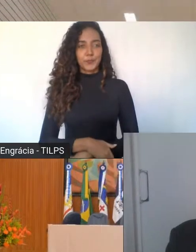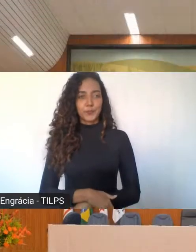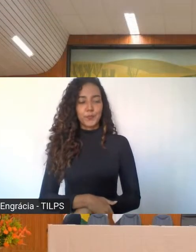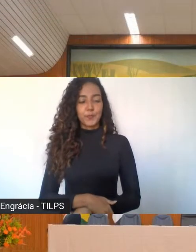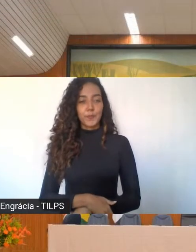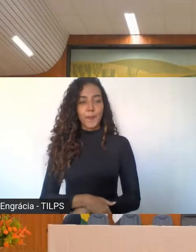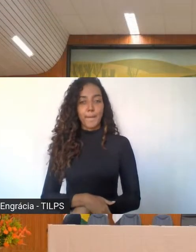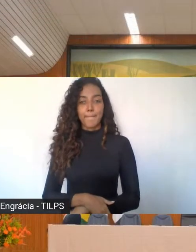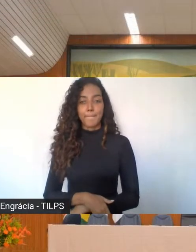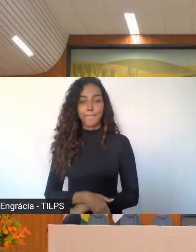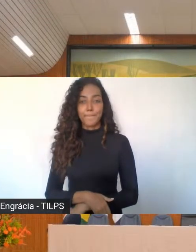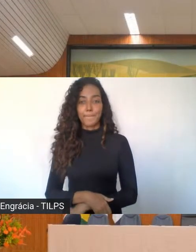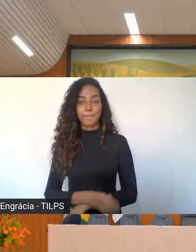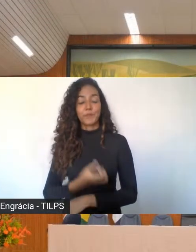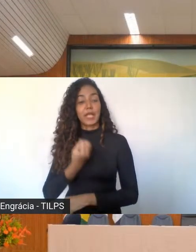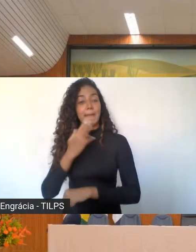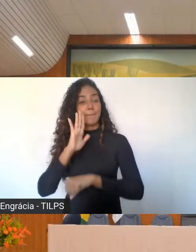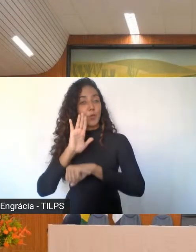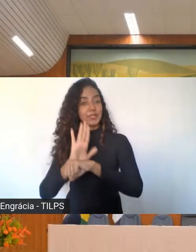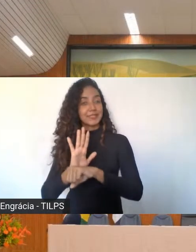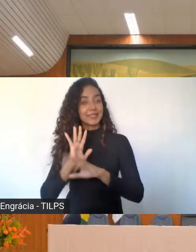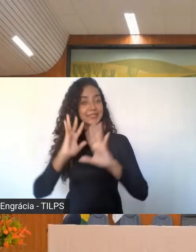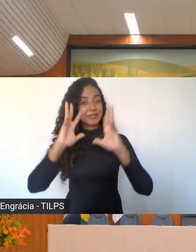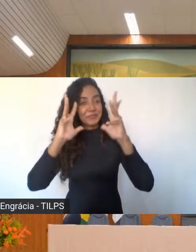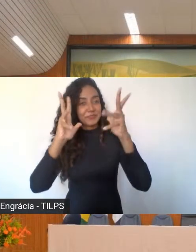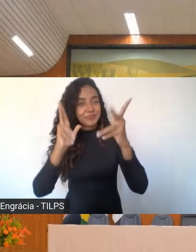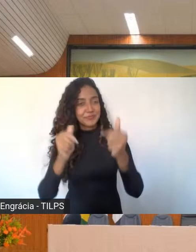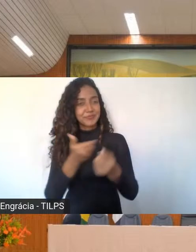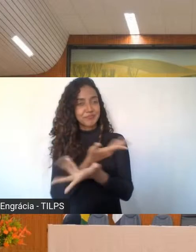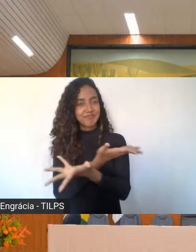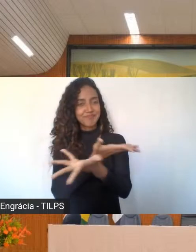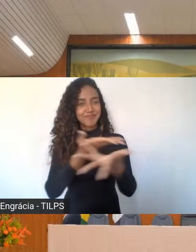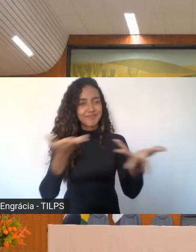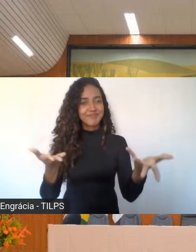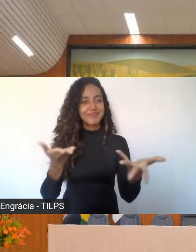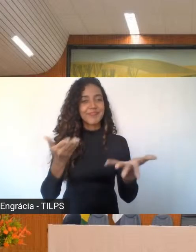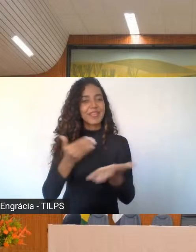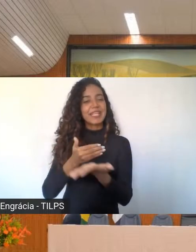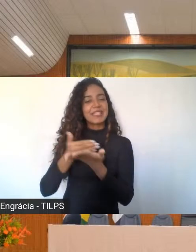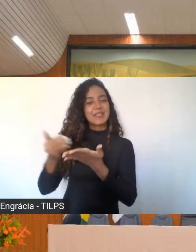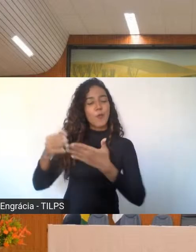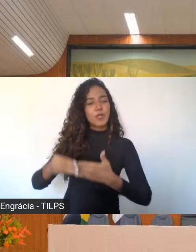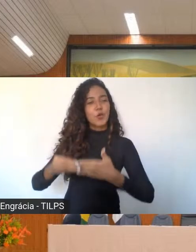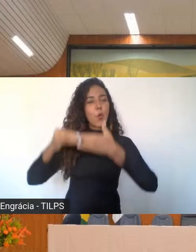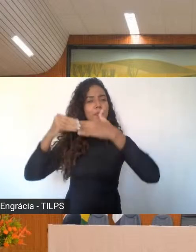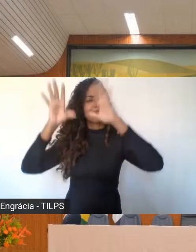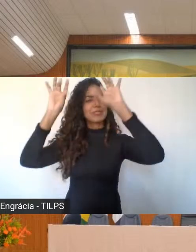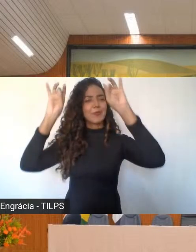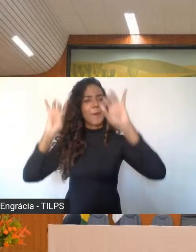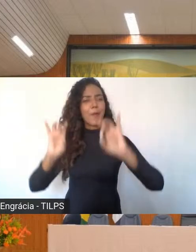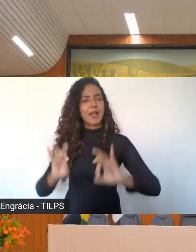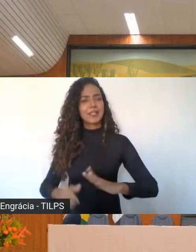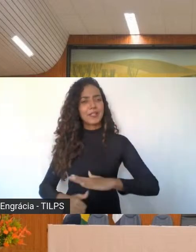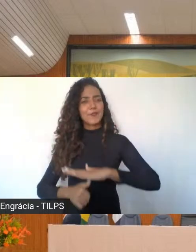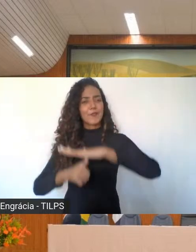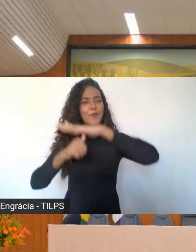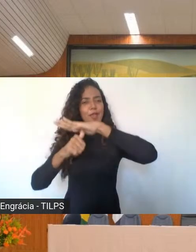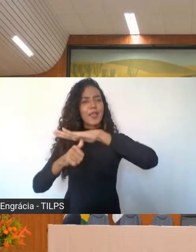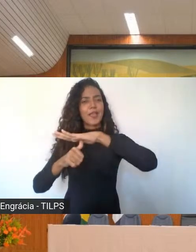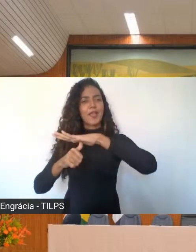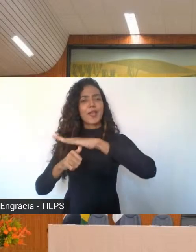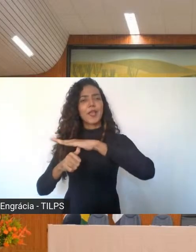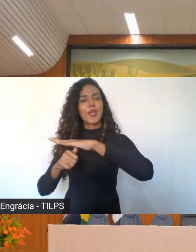Boa tarde a todos e a todas. Inicialmente, cumprimento o magnífico reitor da Universidade Federal Rural de